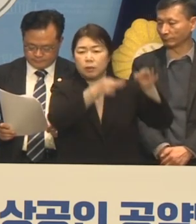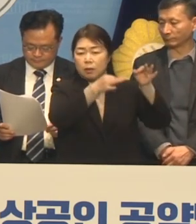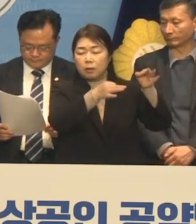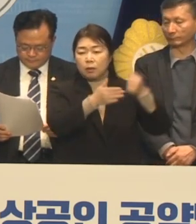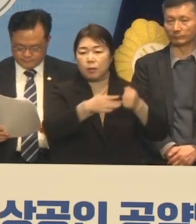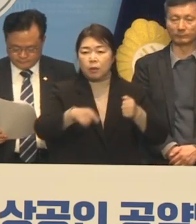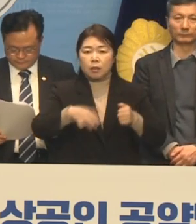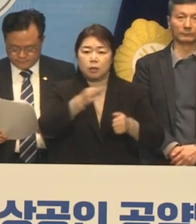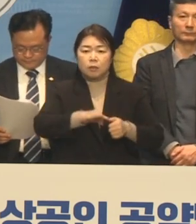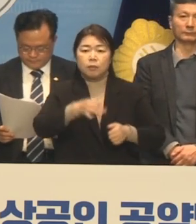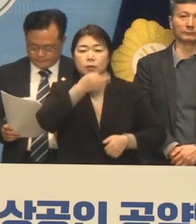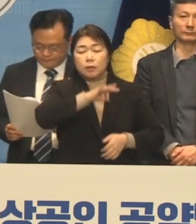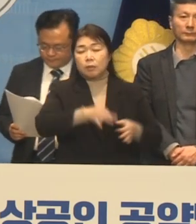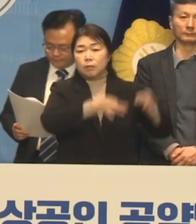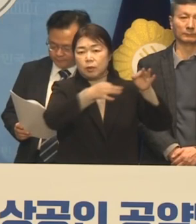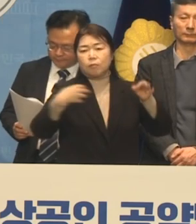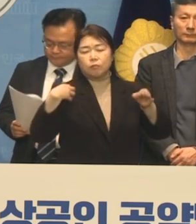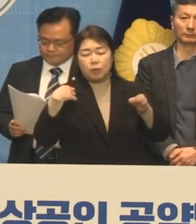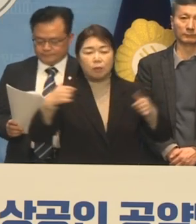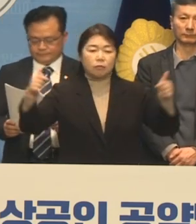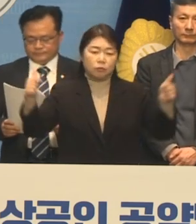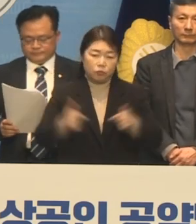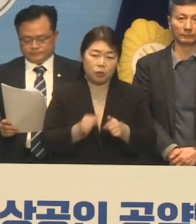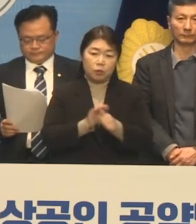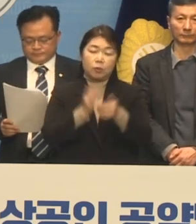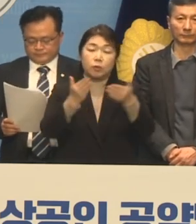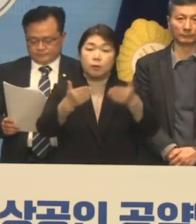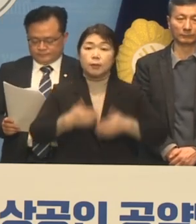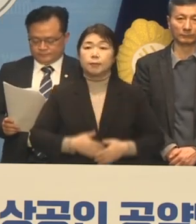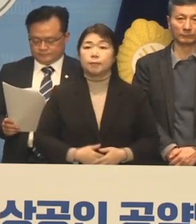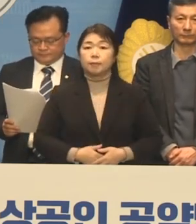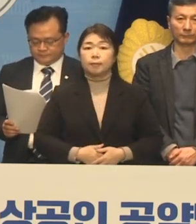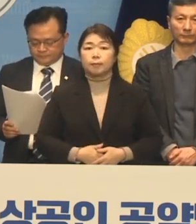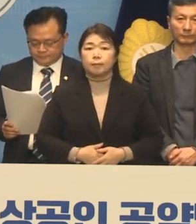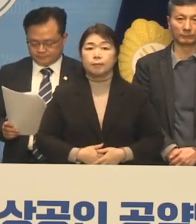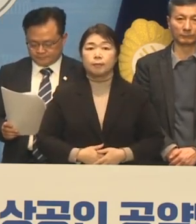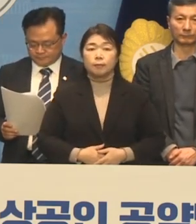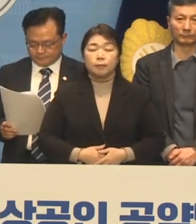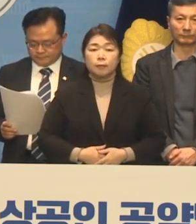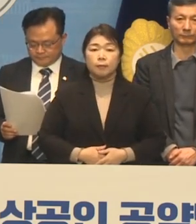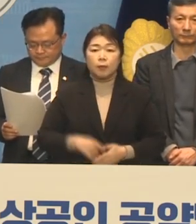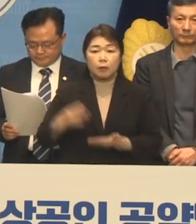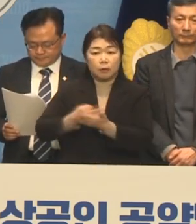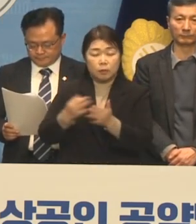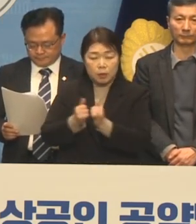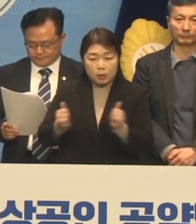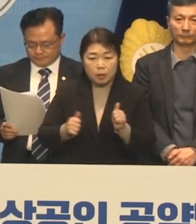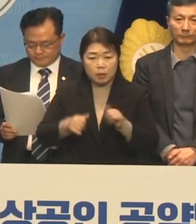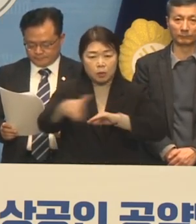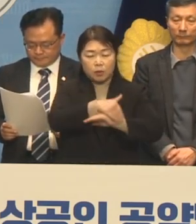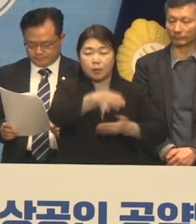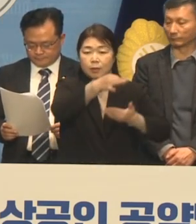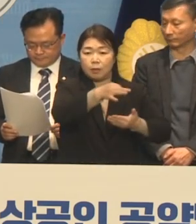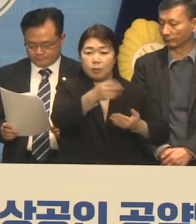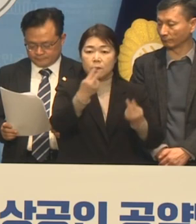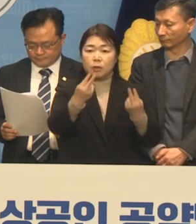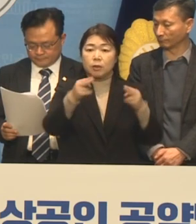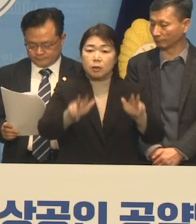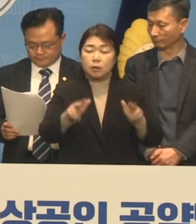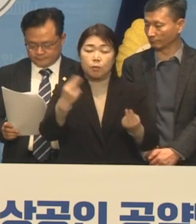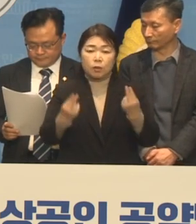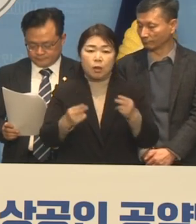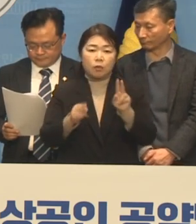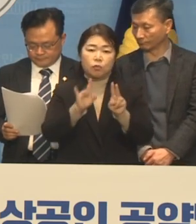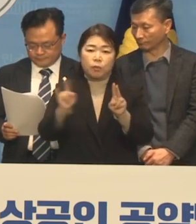자영업자들의 금리 부담을 대폭 낮추도록 하겠습니다. 소상공인 정책 자금을 지금보다 두 배 이상